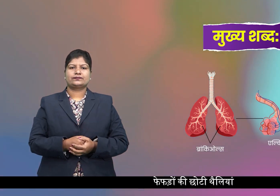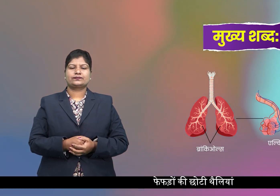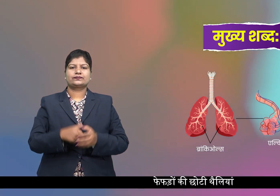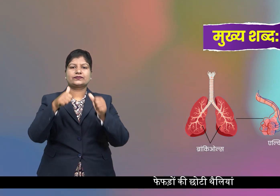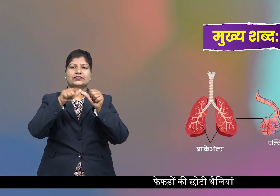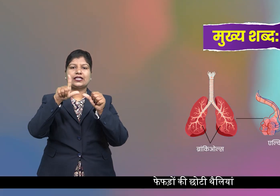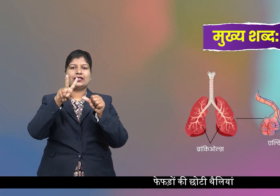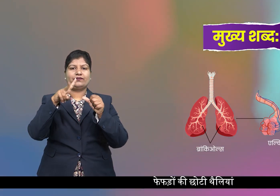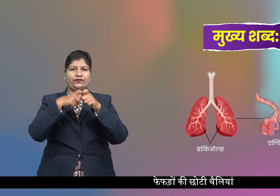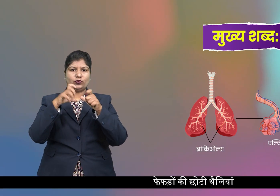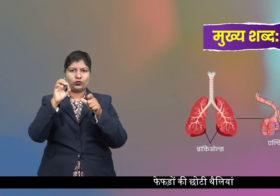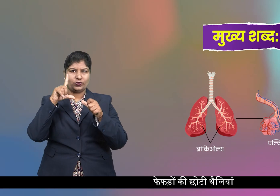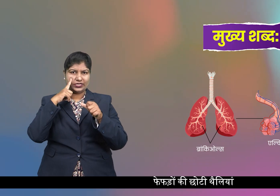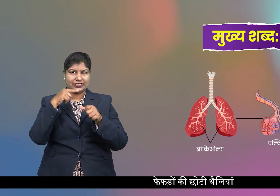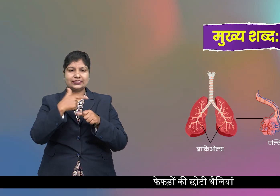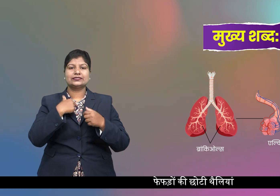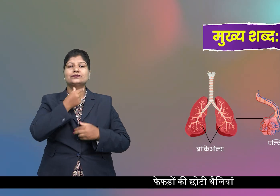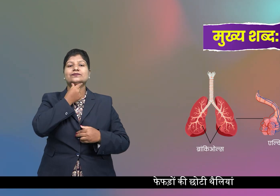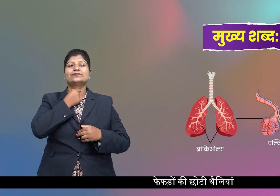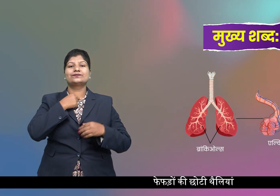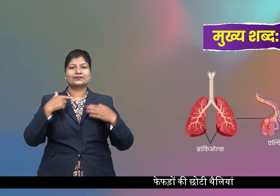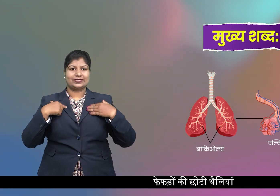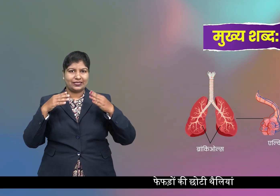फेफड़ों की छोटी थैलियां।